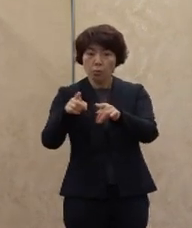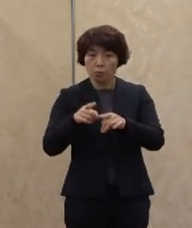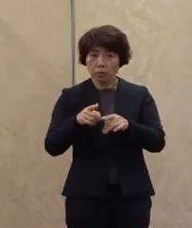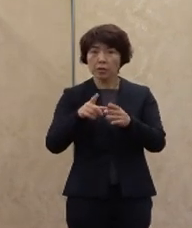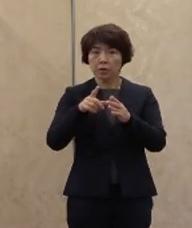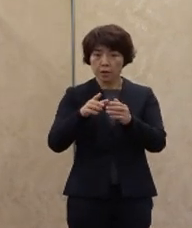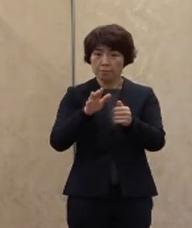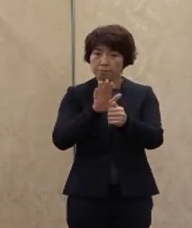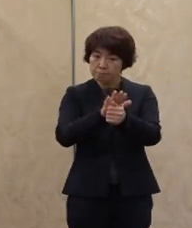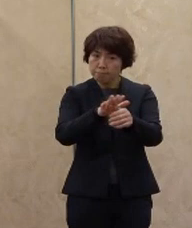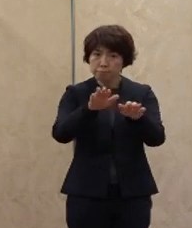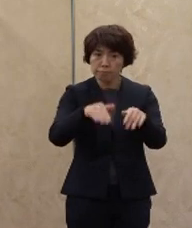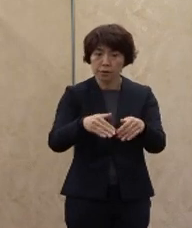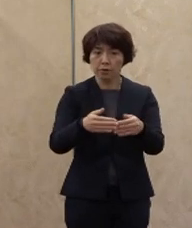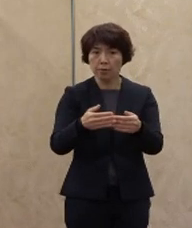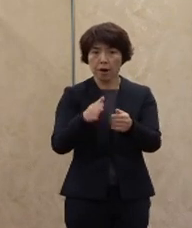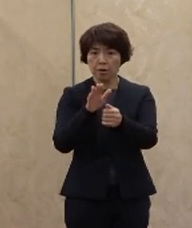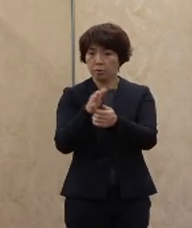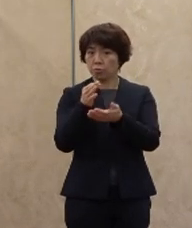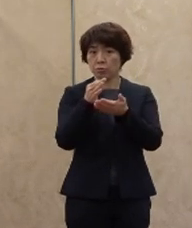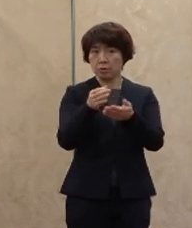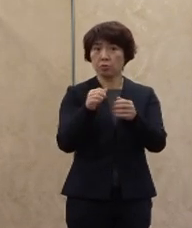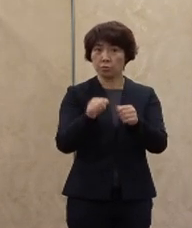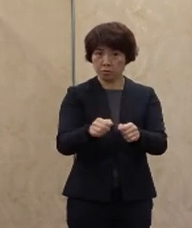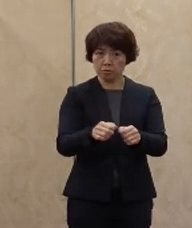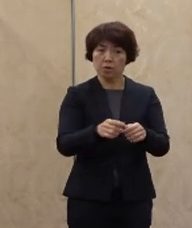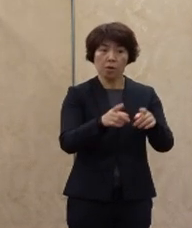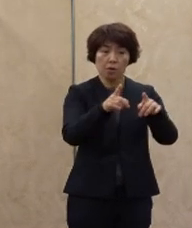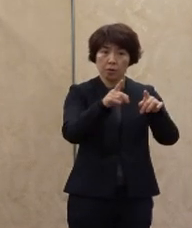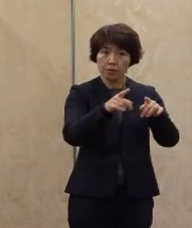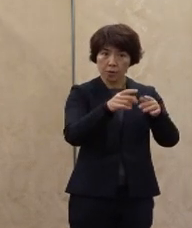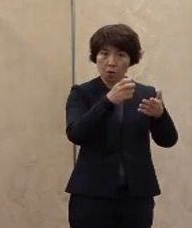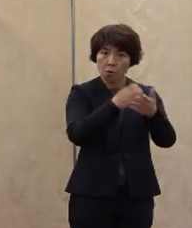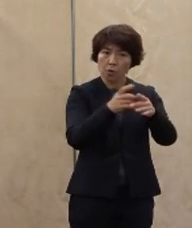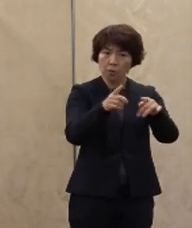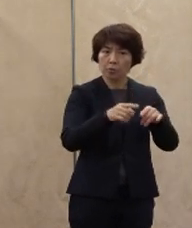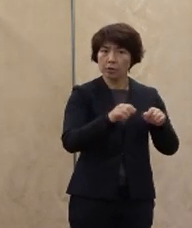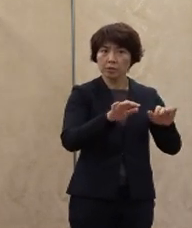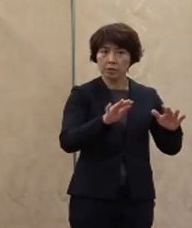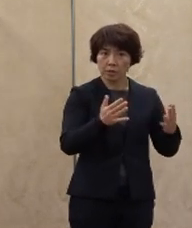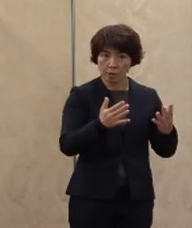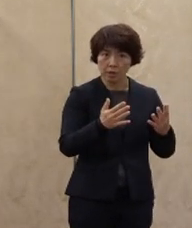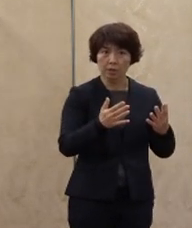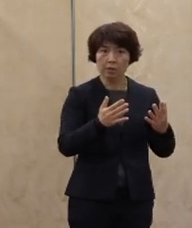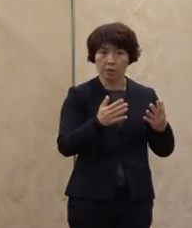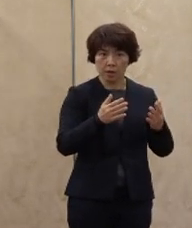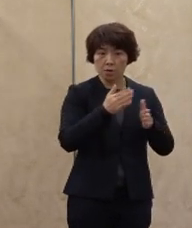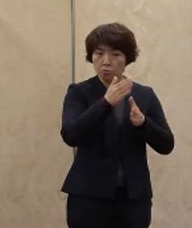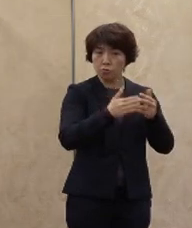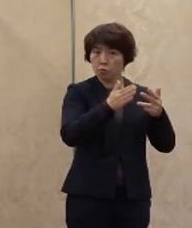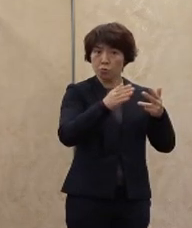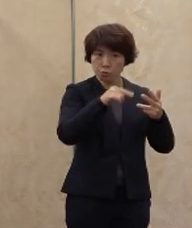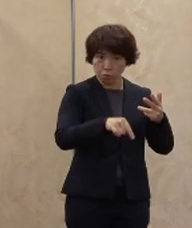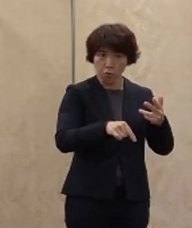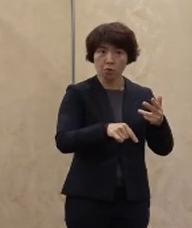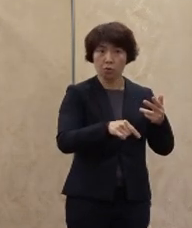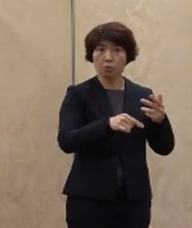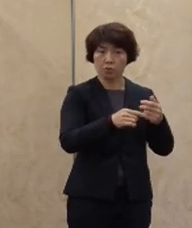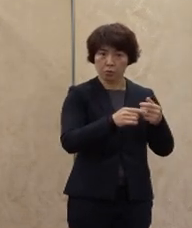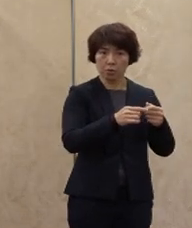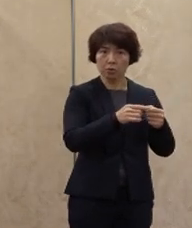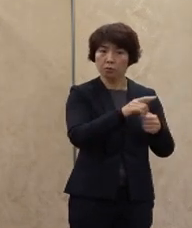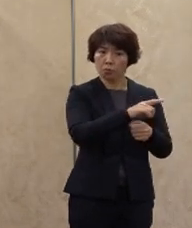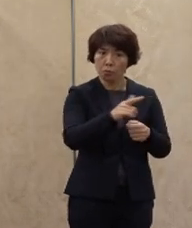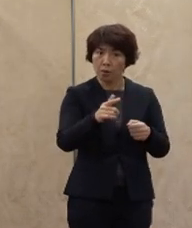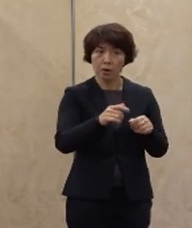、その特措法に基づかないお願いの、その遊技場だったり運動場などには出さないという方